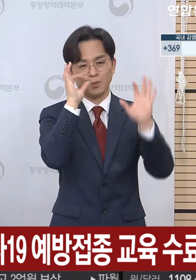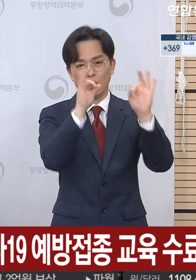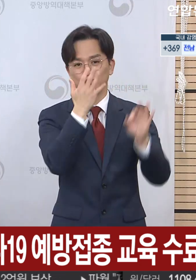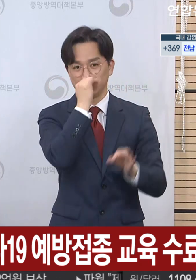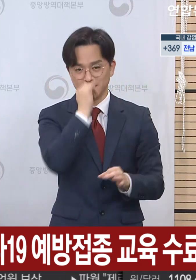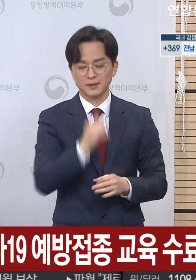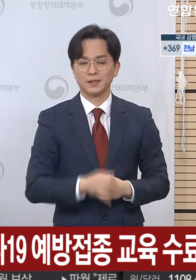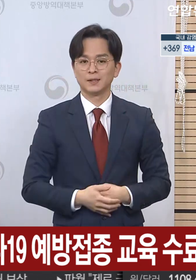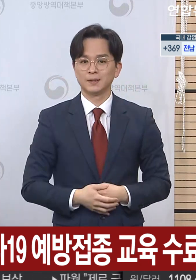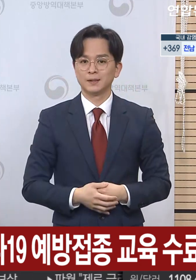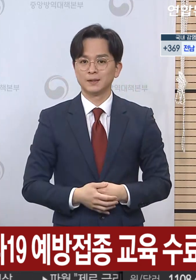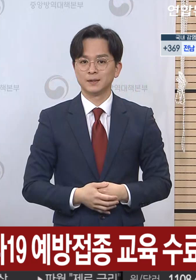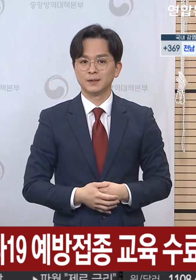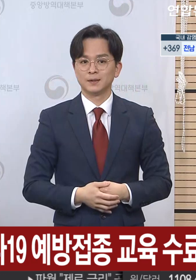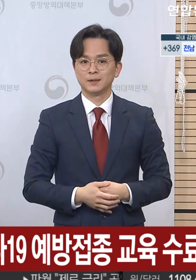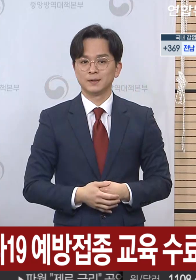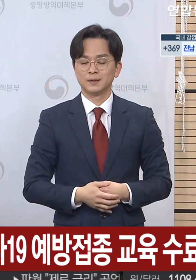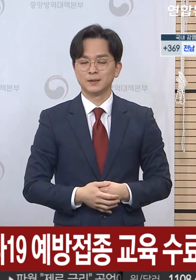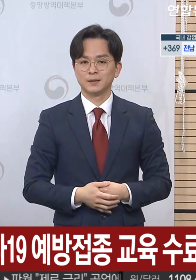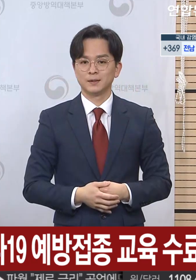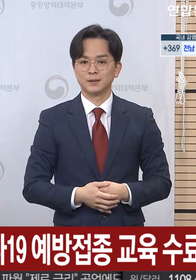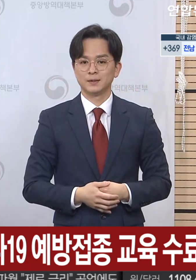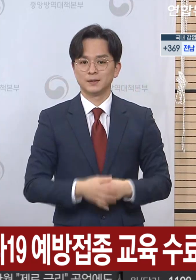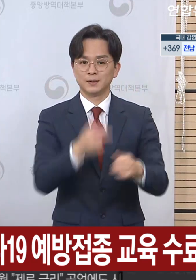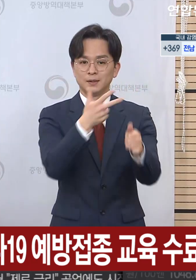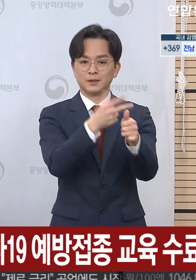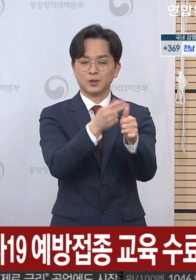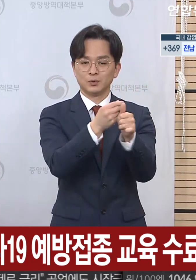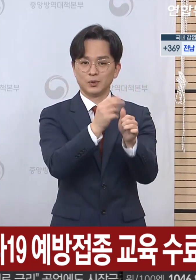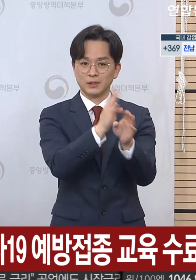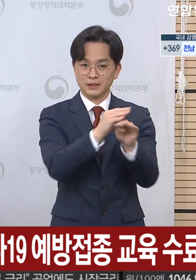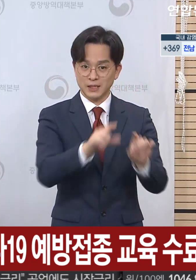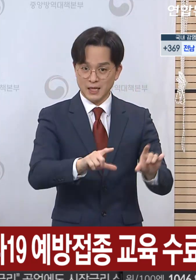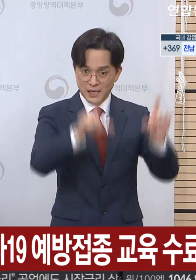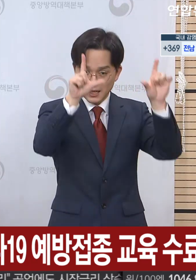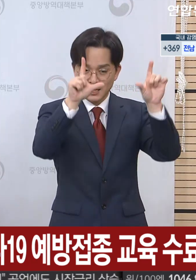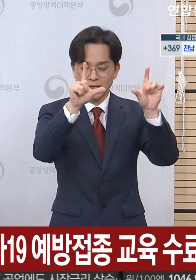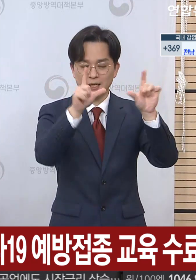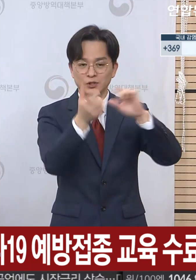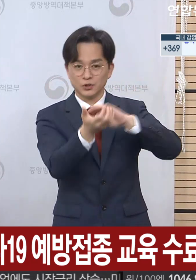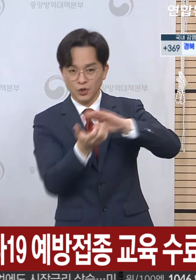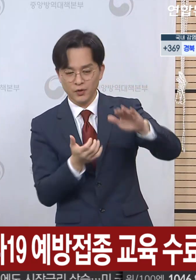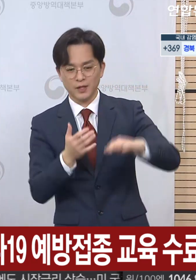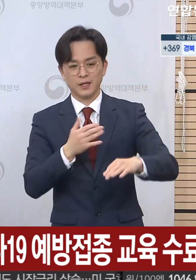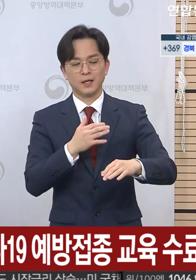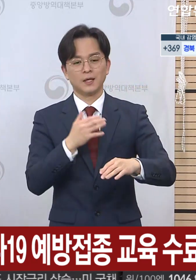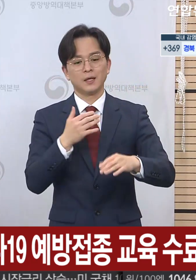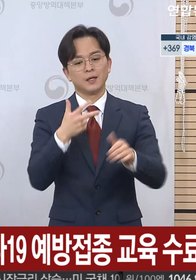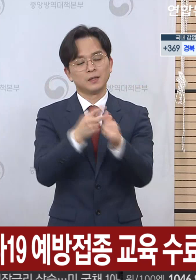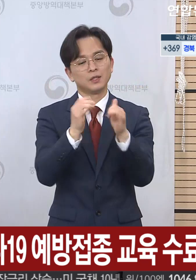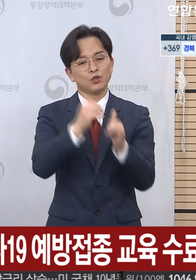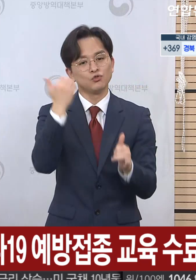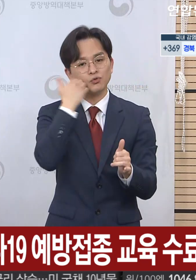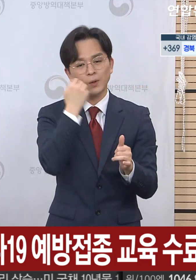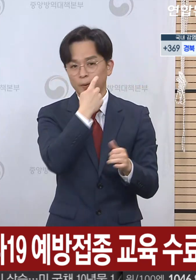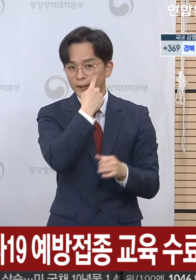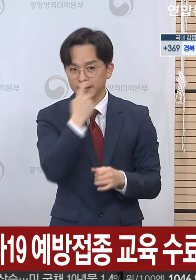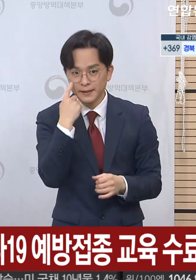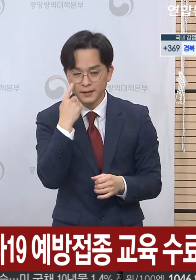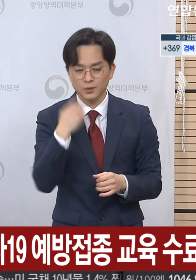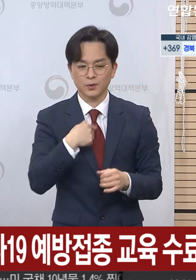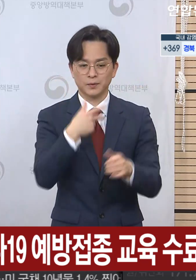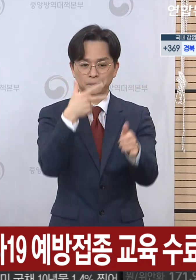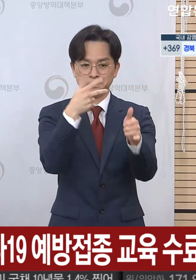하였습니다. 접종 시행에 맞춰서 대상자 여부 조회, 예방접종 기록의 등록, 접종 확인서